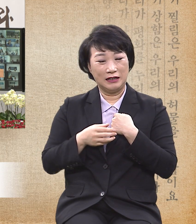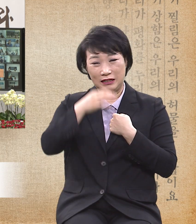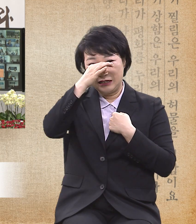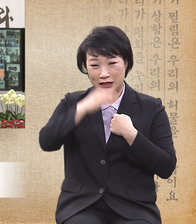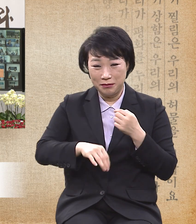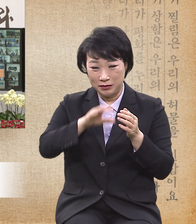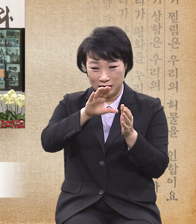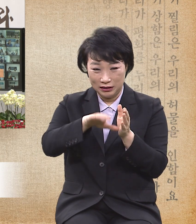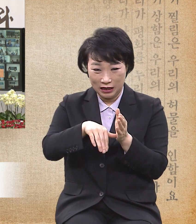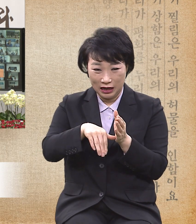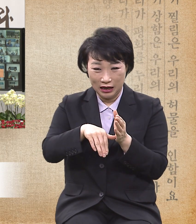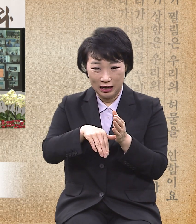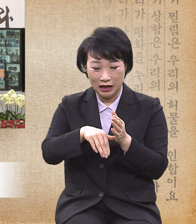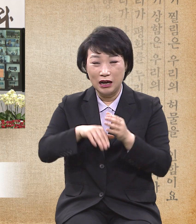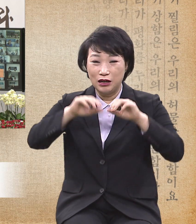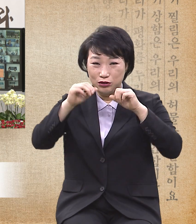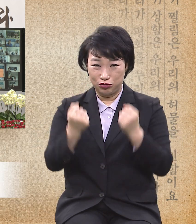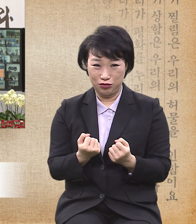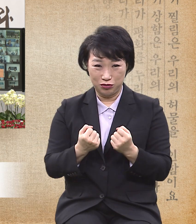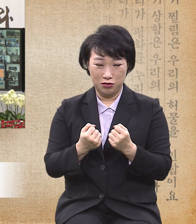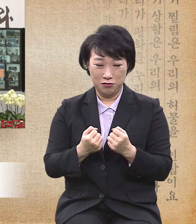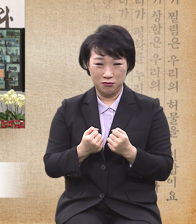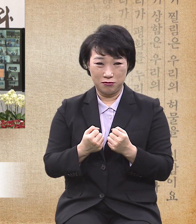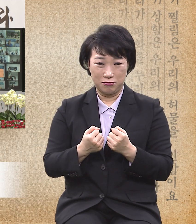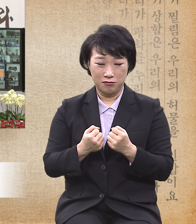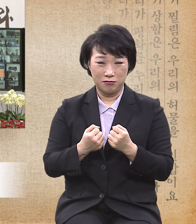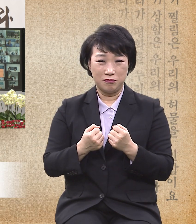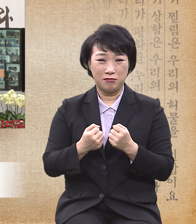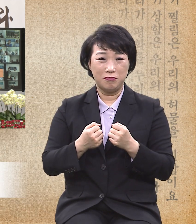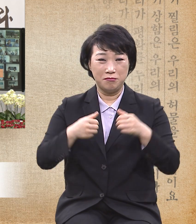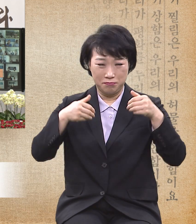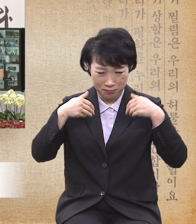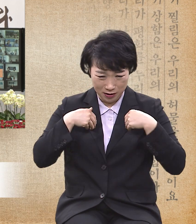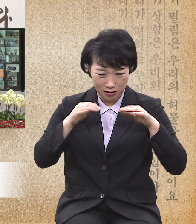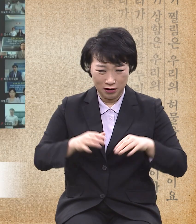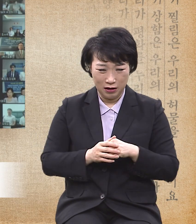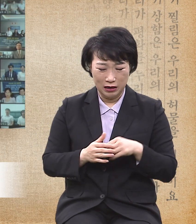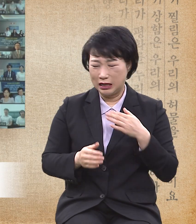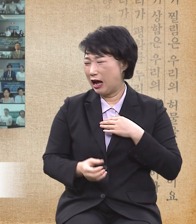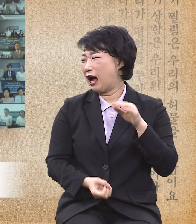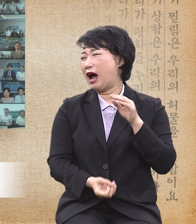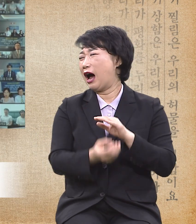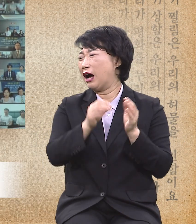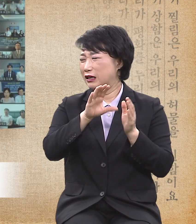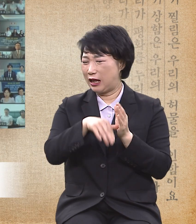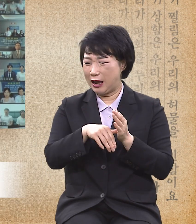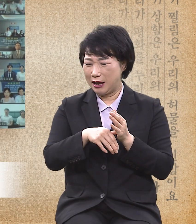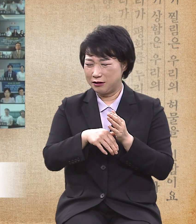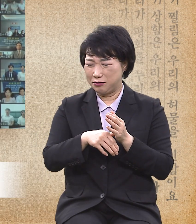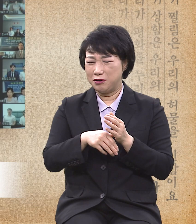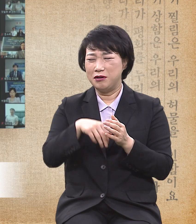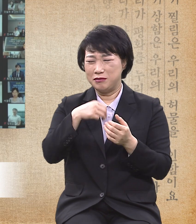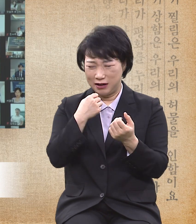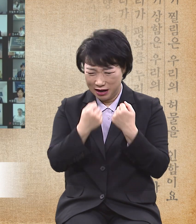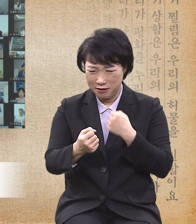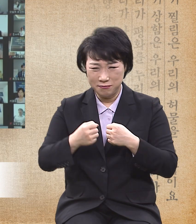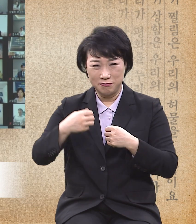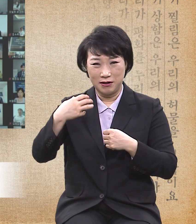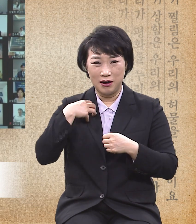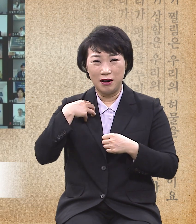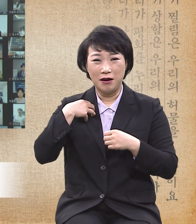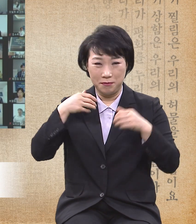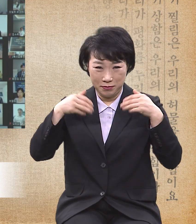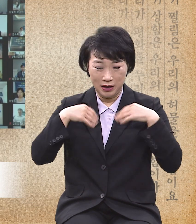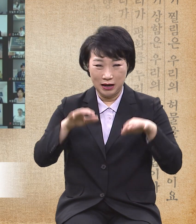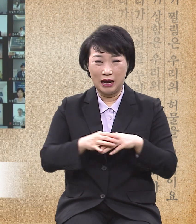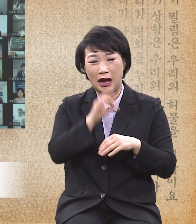힘들 때 순종해야 돼. 할 수 없을 때 해야 돼. 안 될